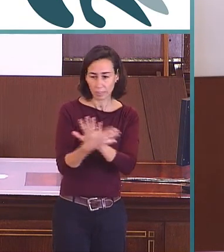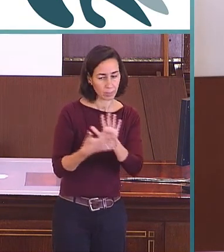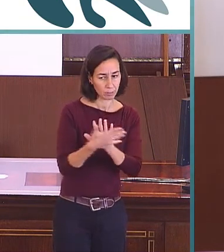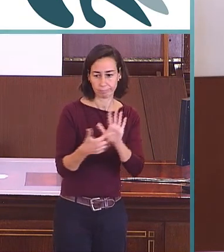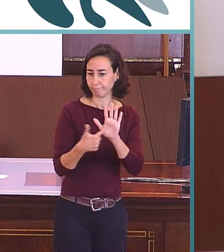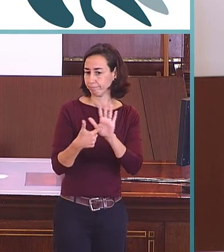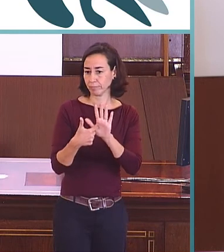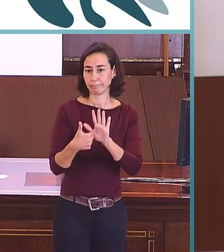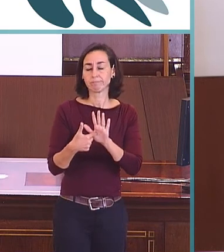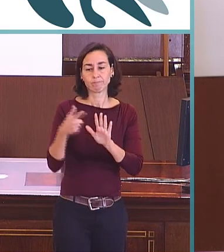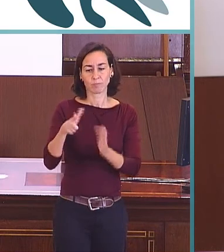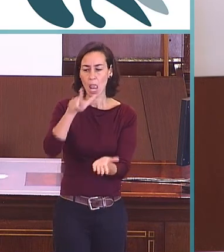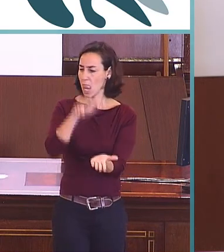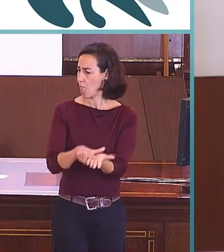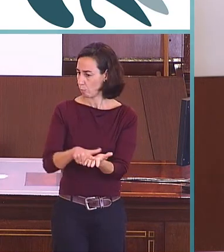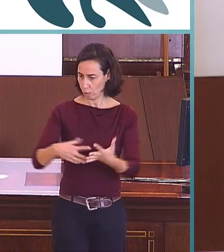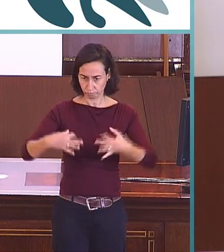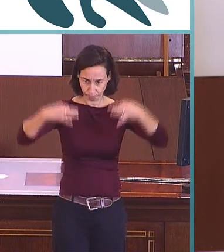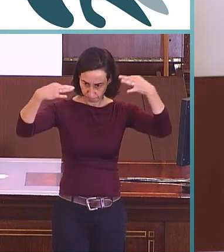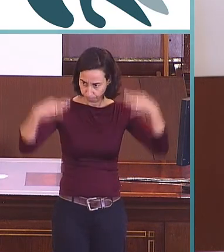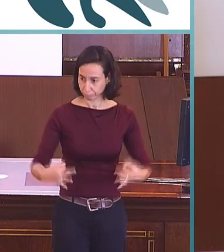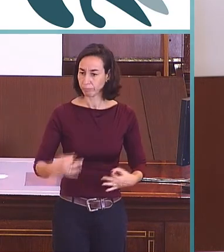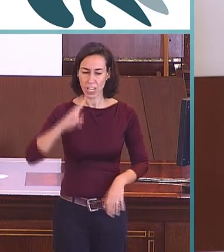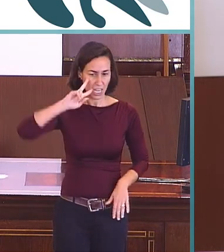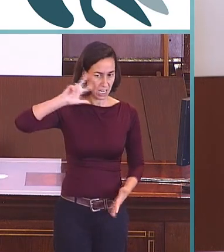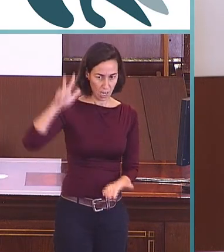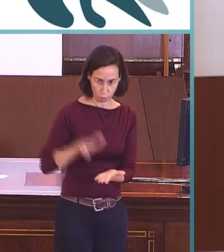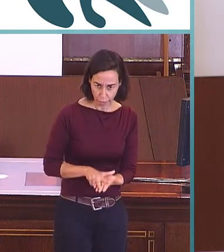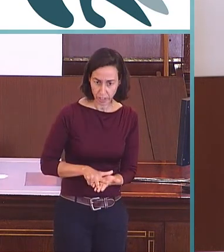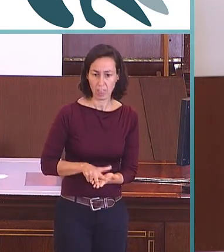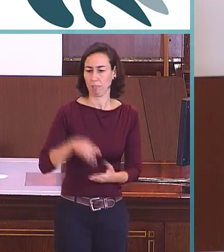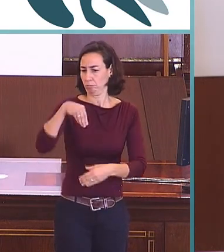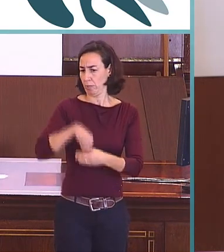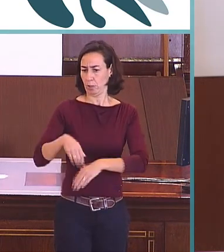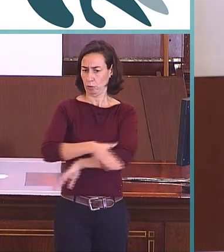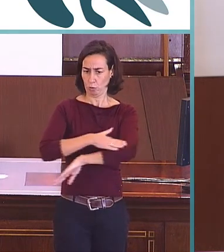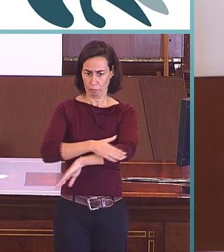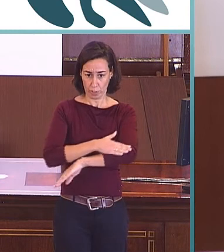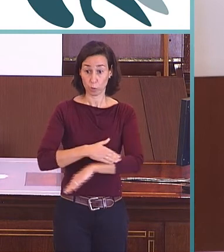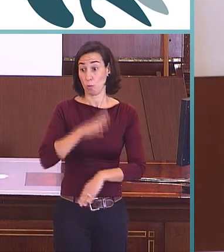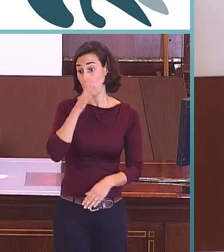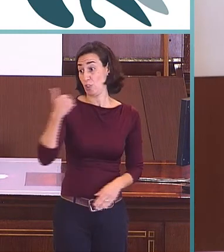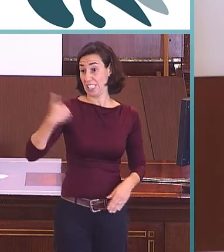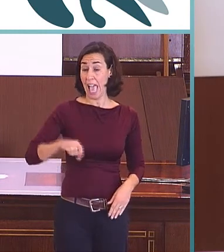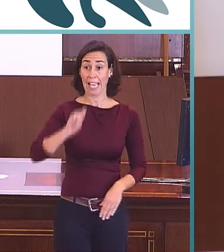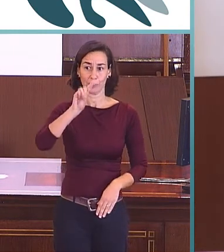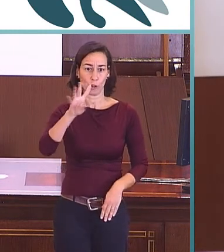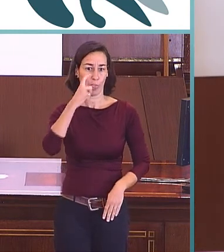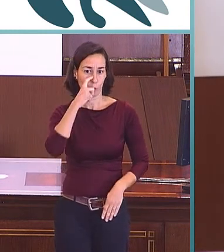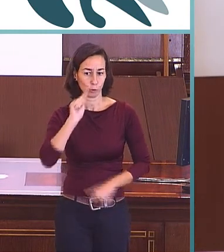sea una lengua además de que reconocida institucionalmente con el catorce de junio día nacional de la lengua de